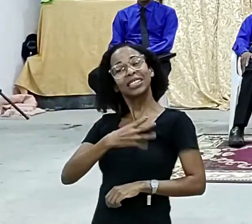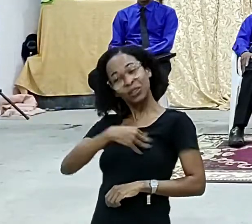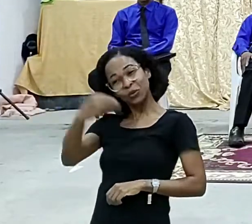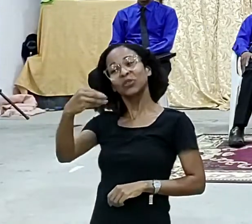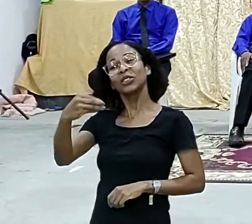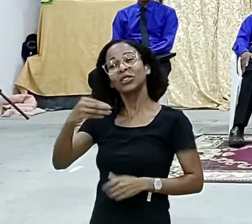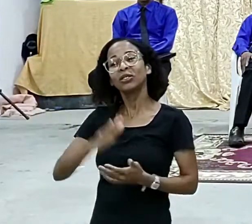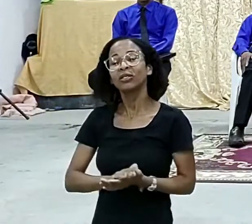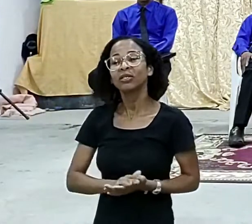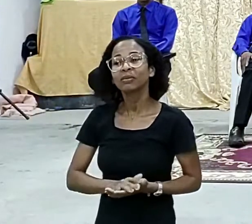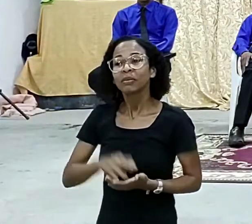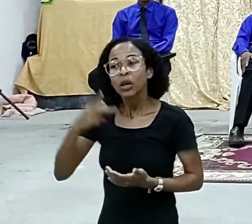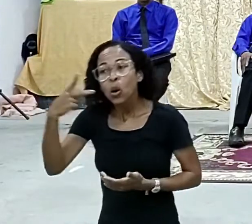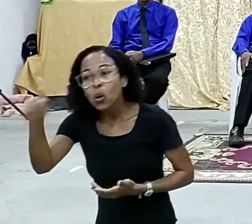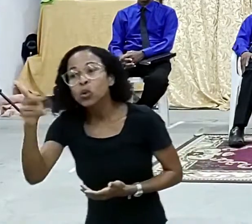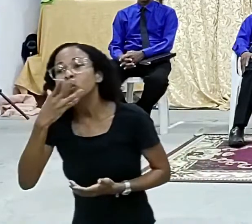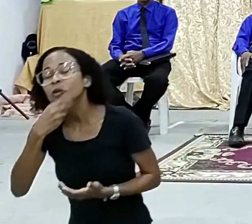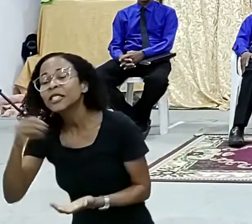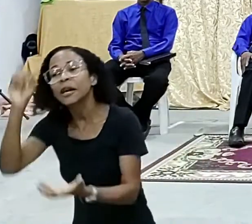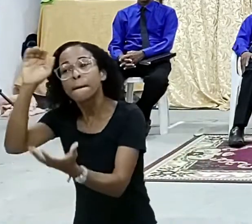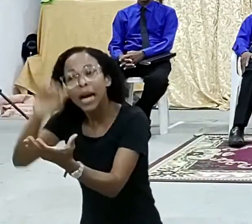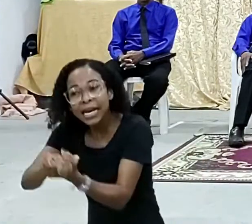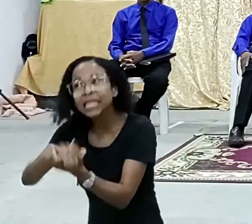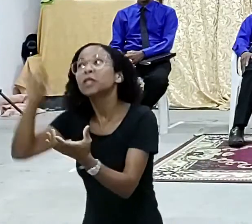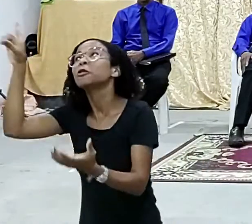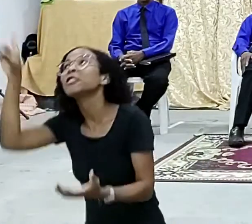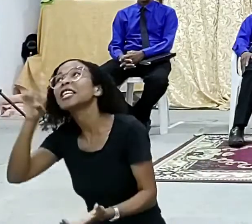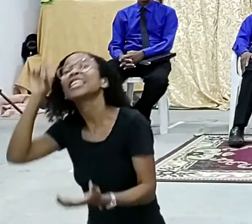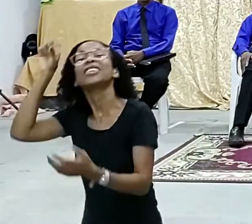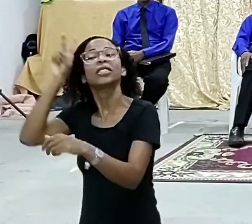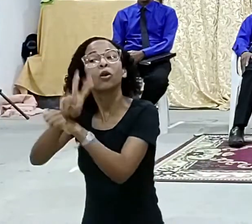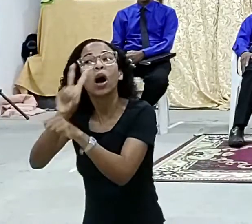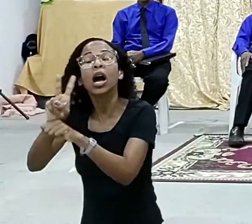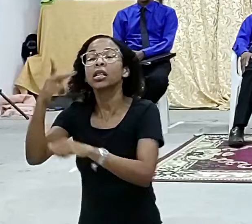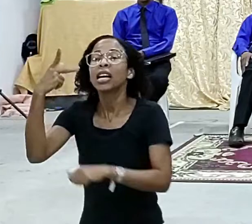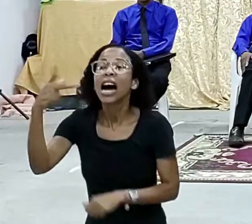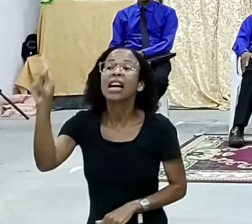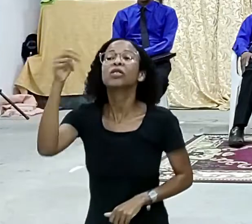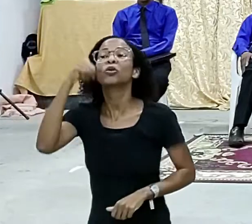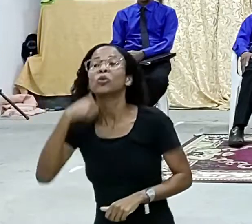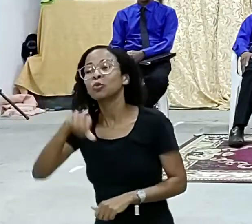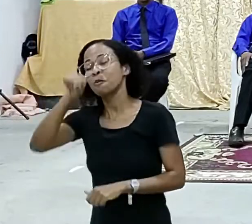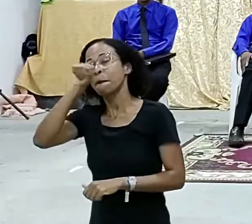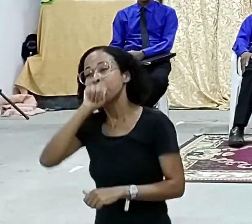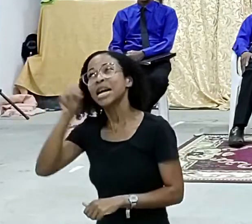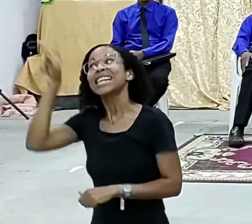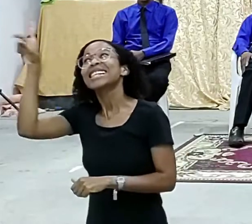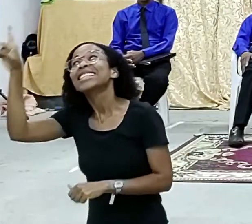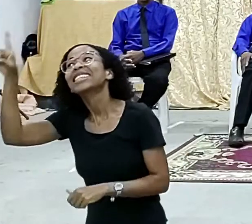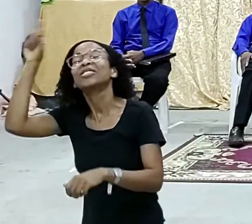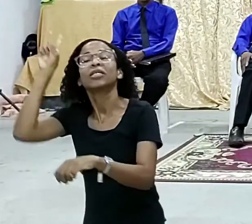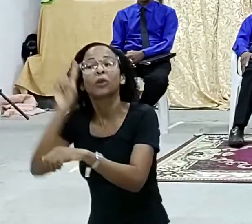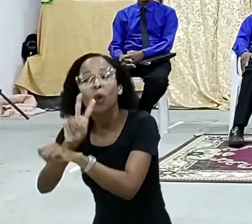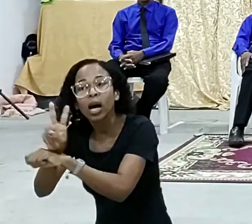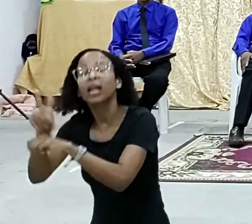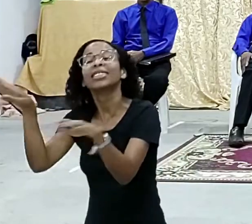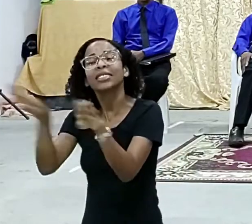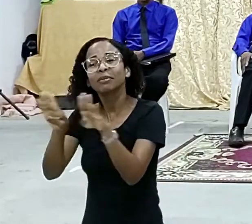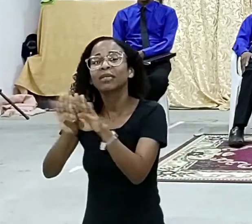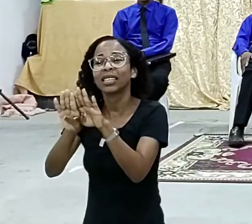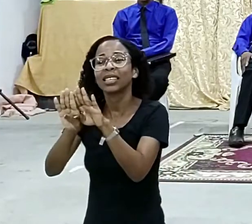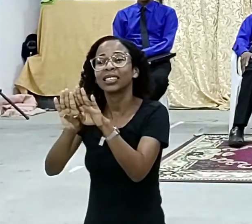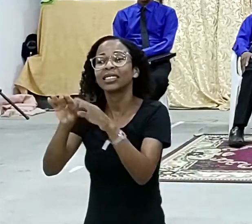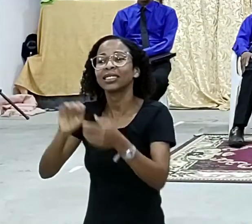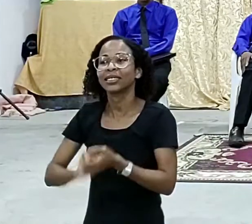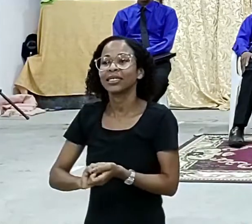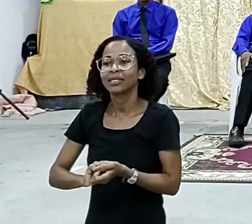ao sair, Deus está guardando. A sua mãe, onde estiver, Deus está guardando. E acredite, se